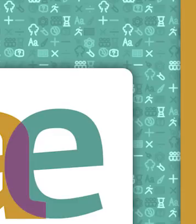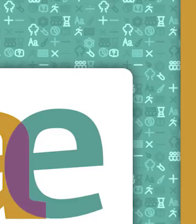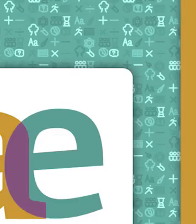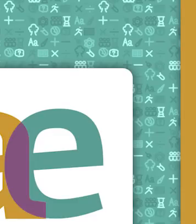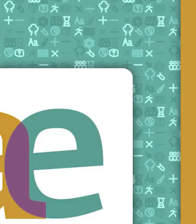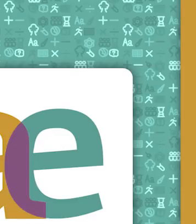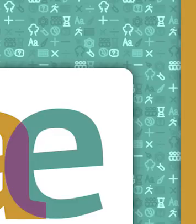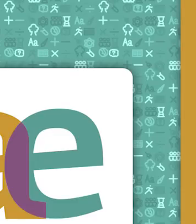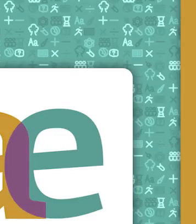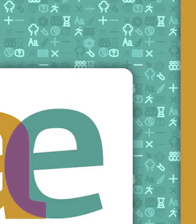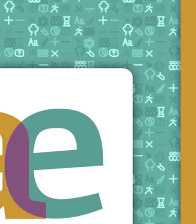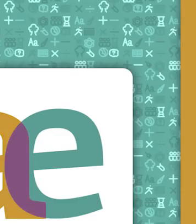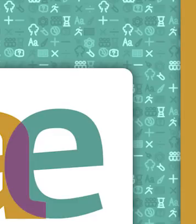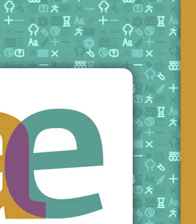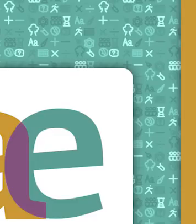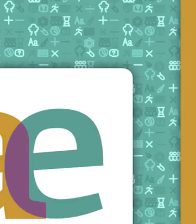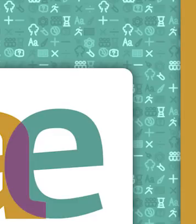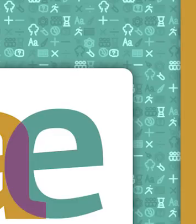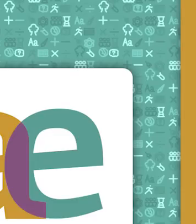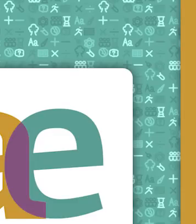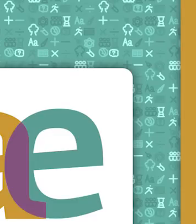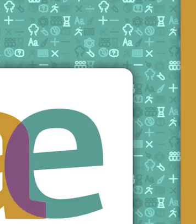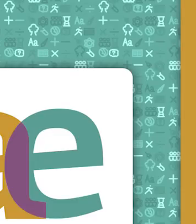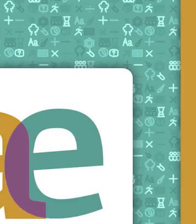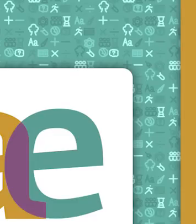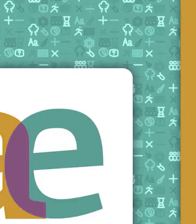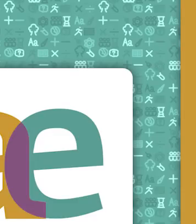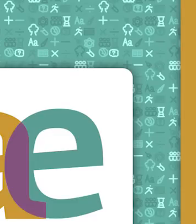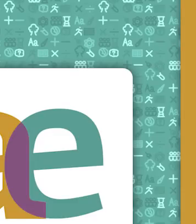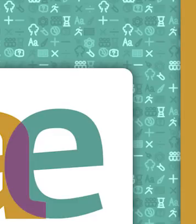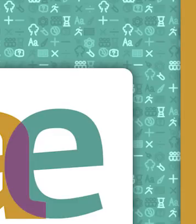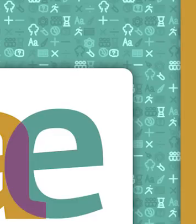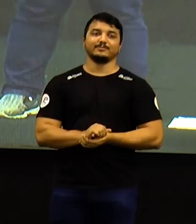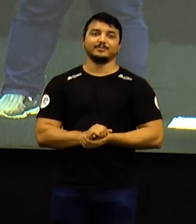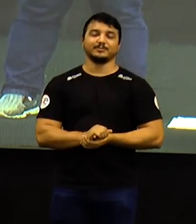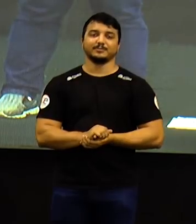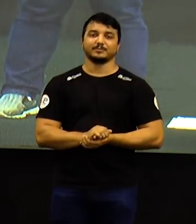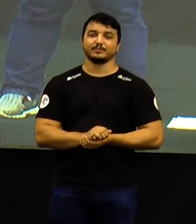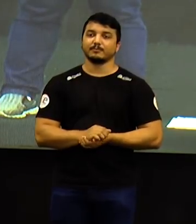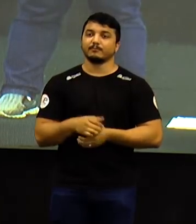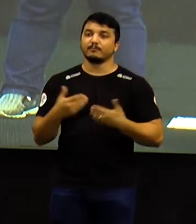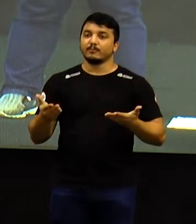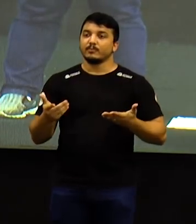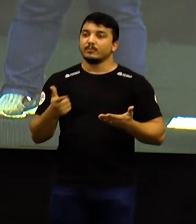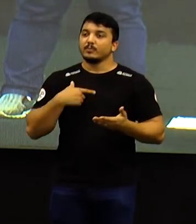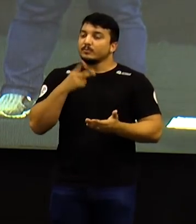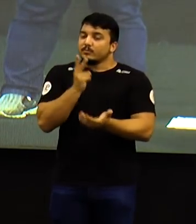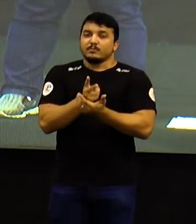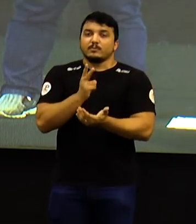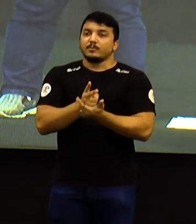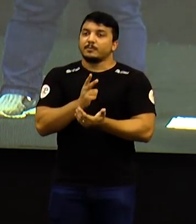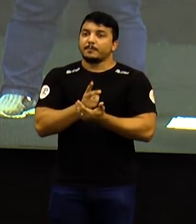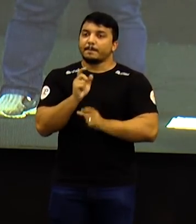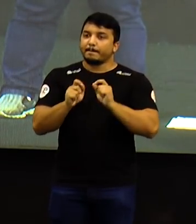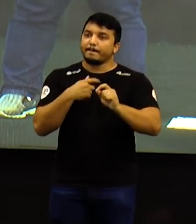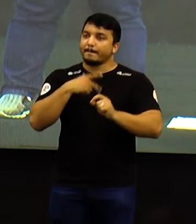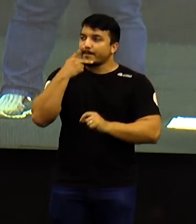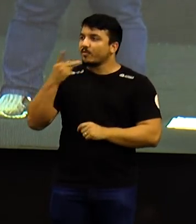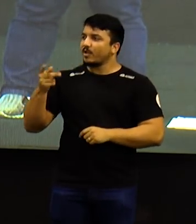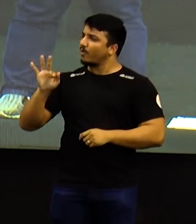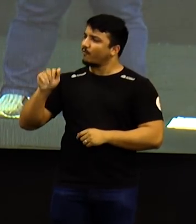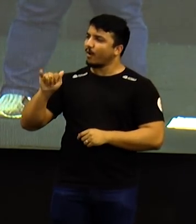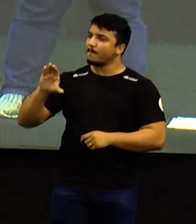Moçada, boa tarde, boa tarde. Beleza. Moçada, sempre eu digo pro